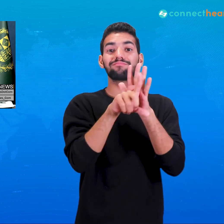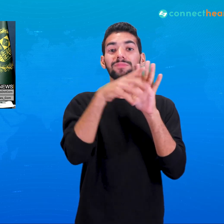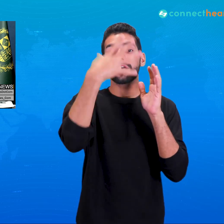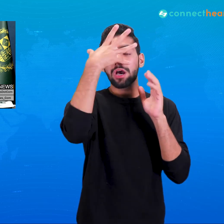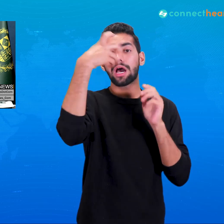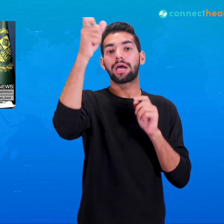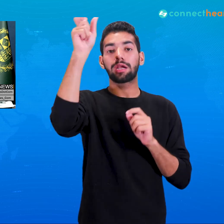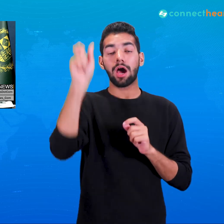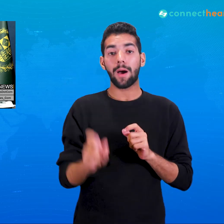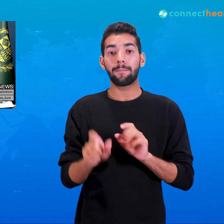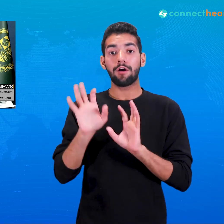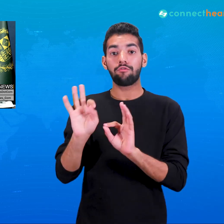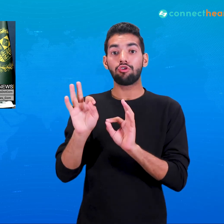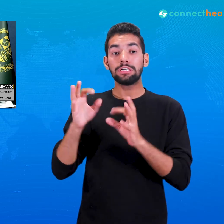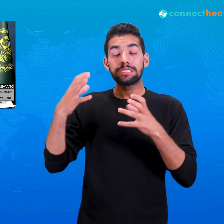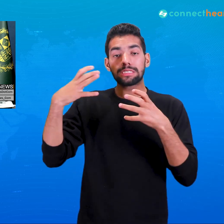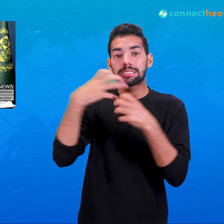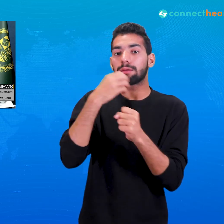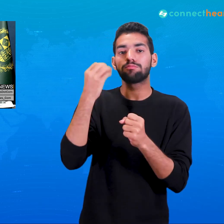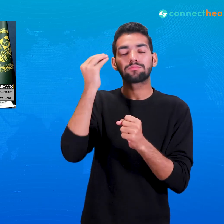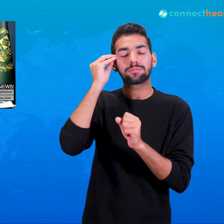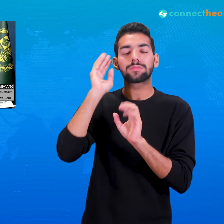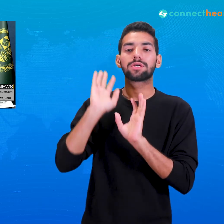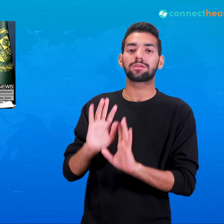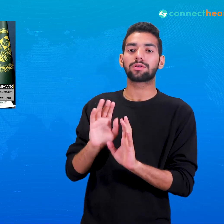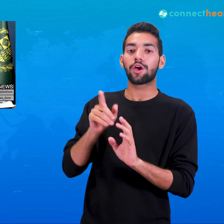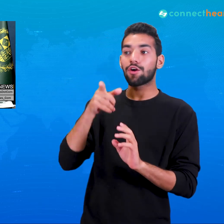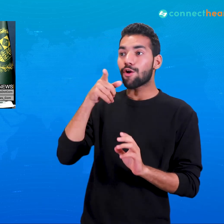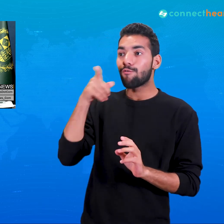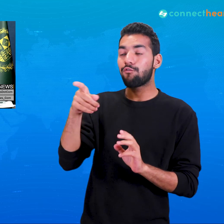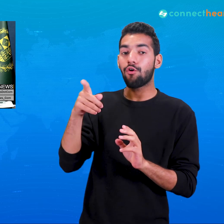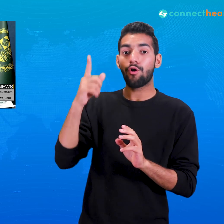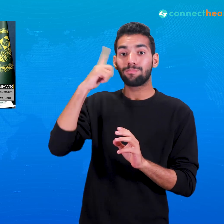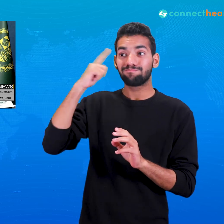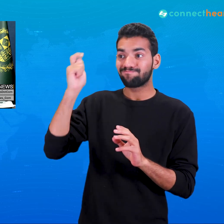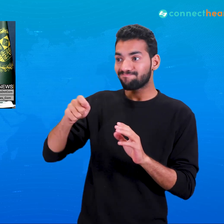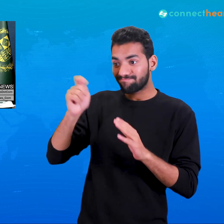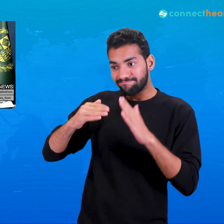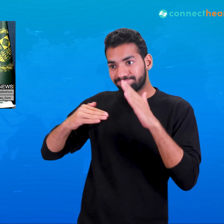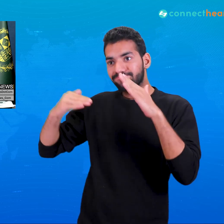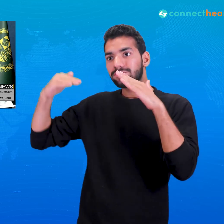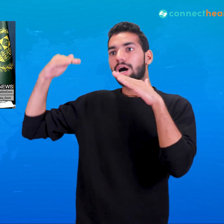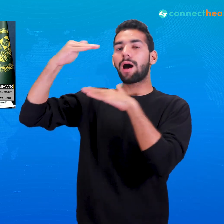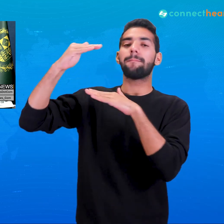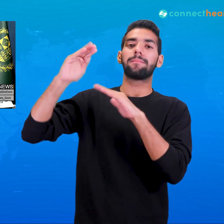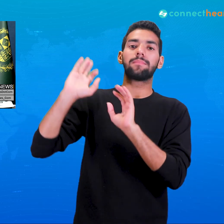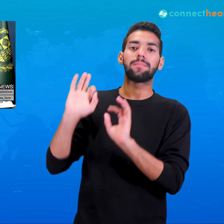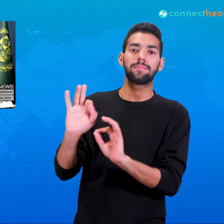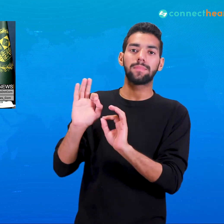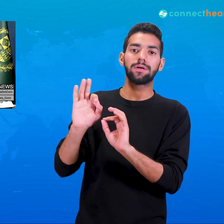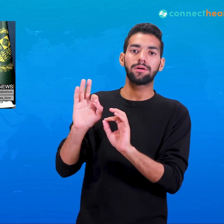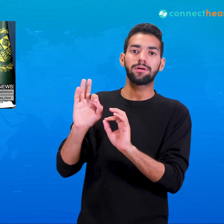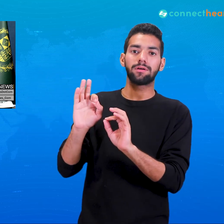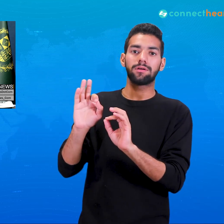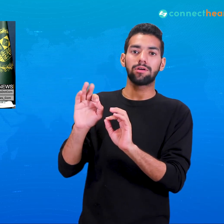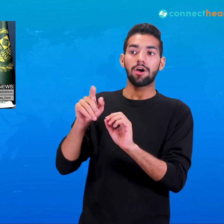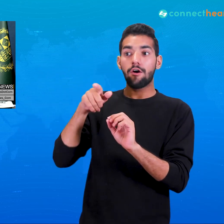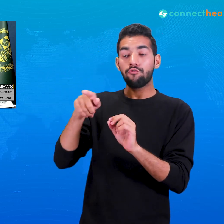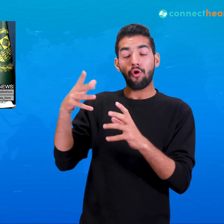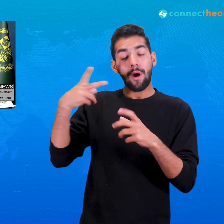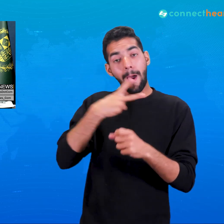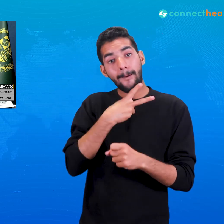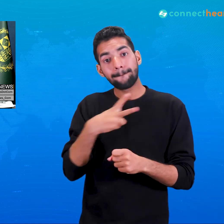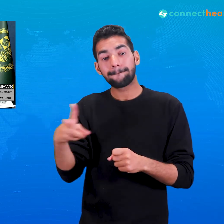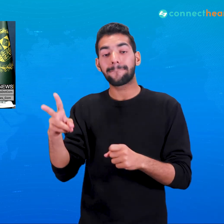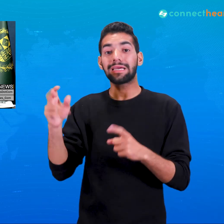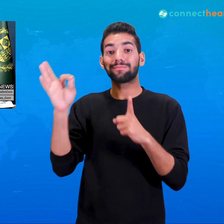اعظم محمد علی جناح، ان کے سب ایک چیز ان کو جانتے تھے کہ وہ قانون کی بالادستی پہ کھڑے تھے، وہ اپنے آپ کو قانون کے